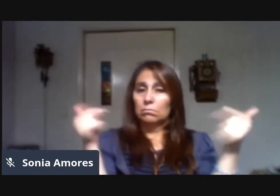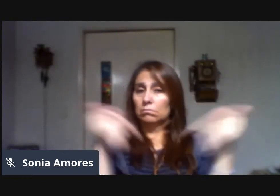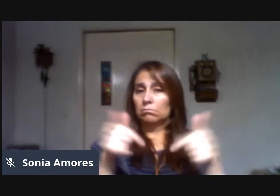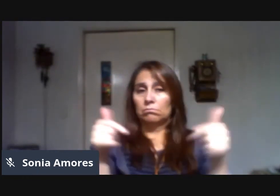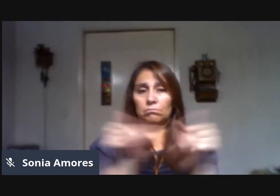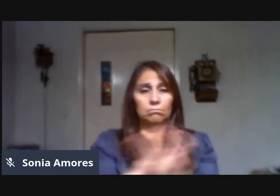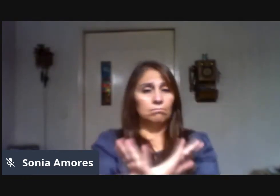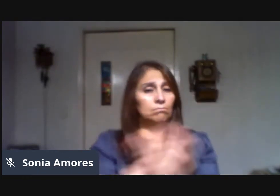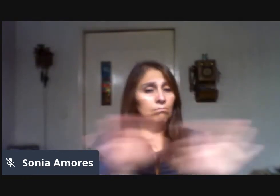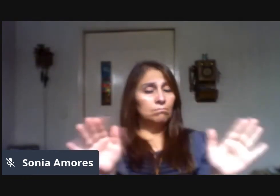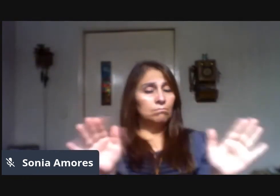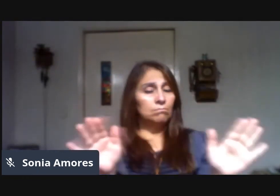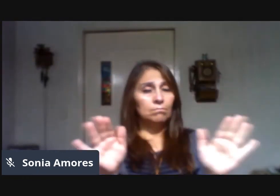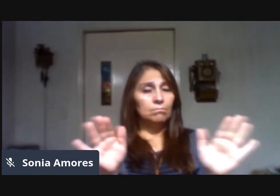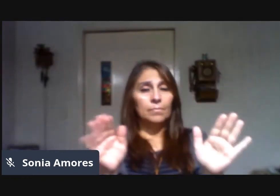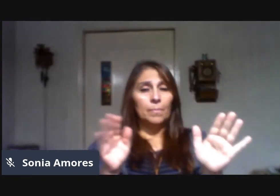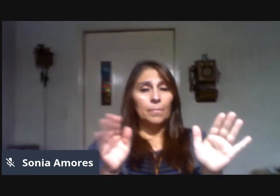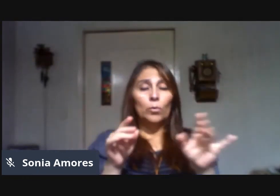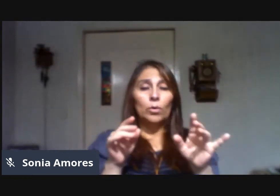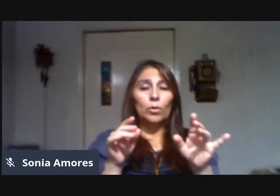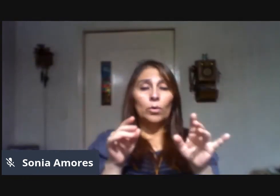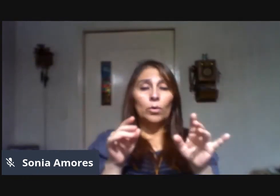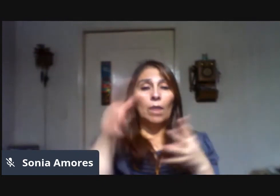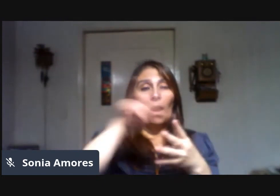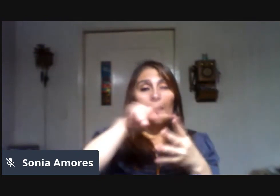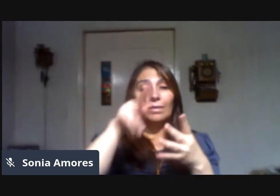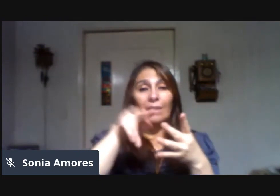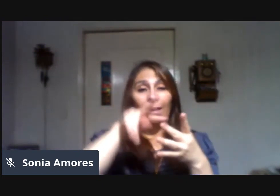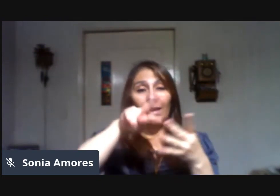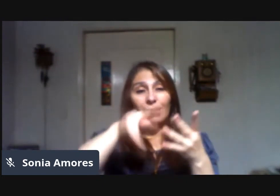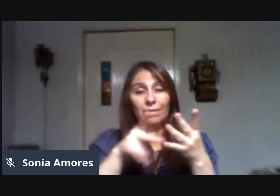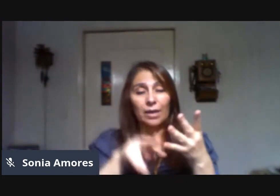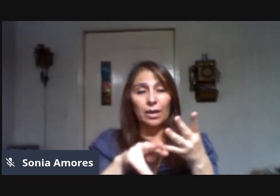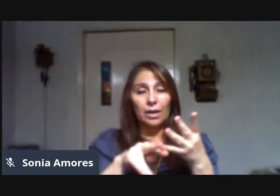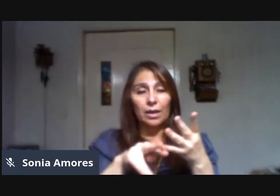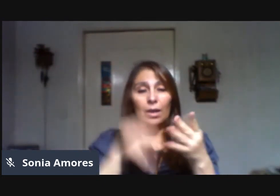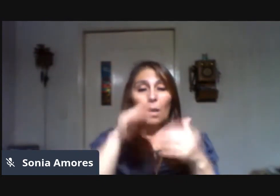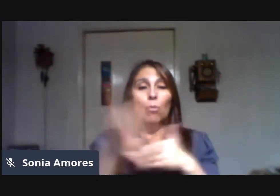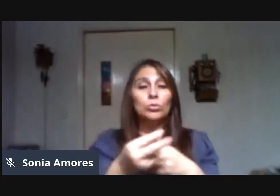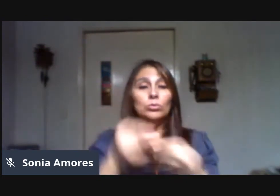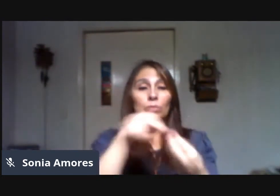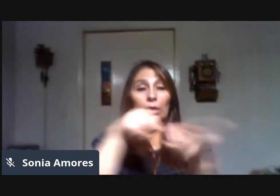una alternativa post-crisis, post-pandemia,